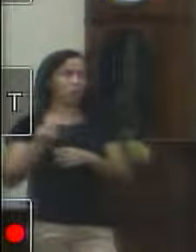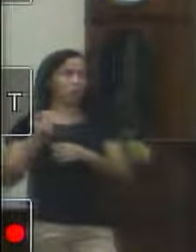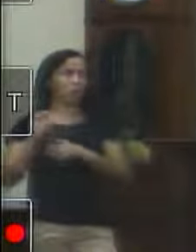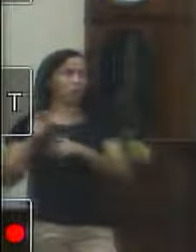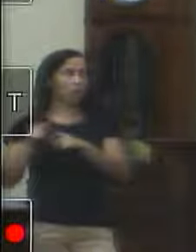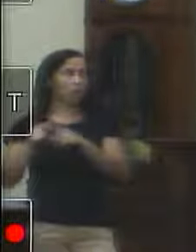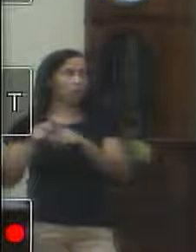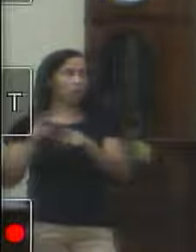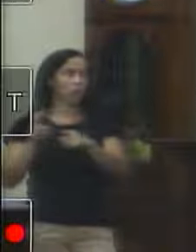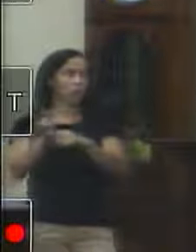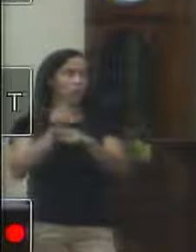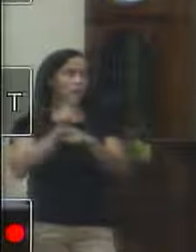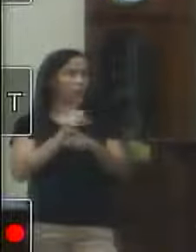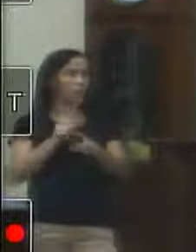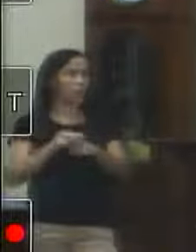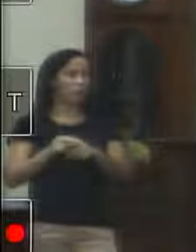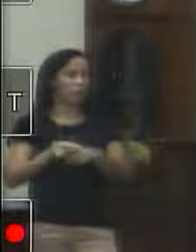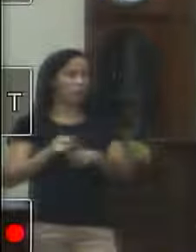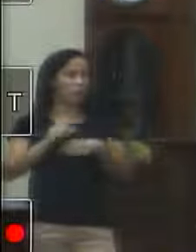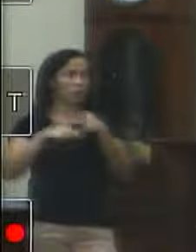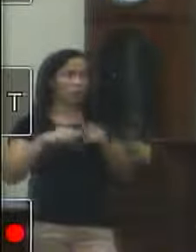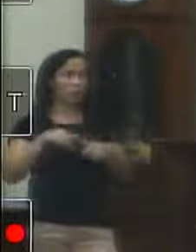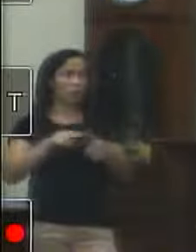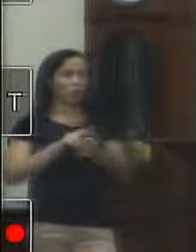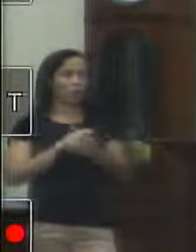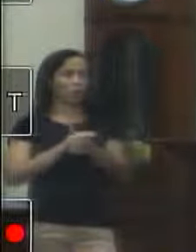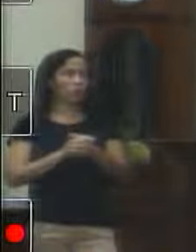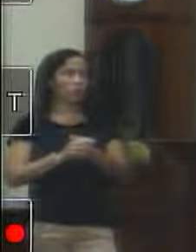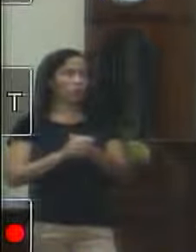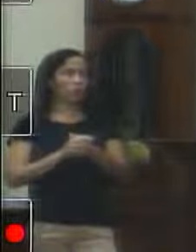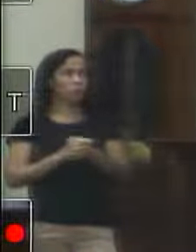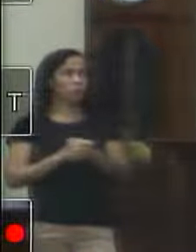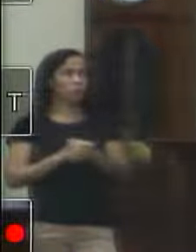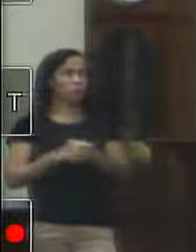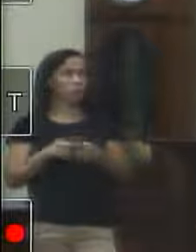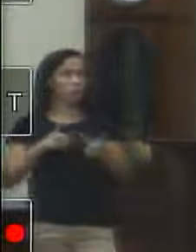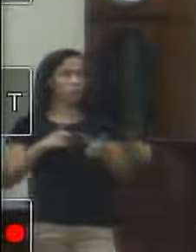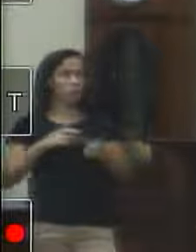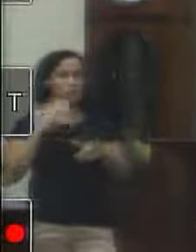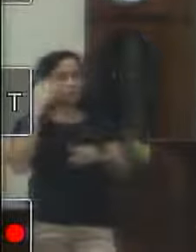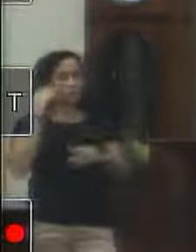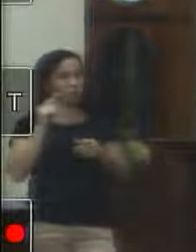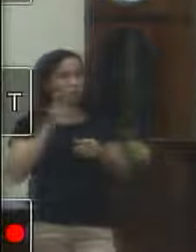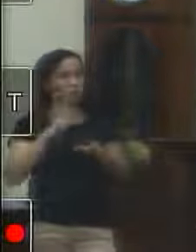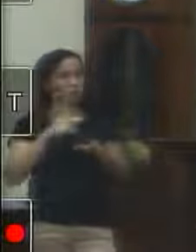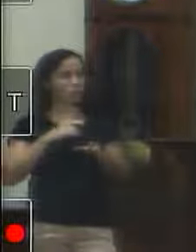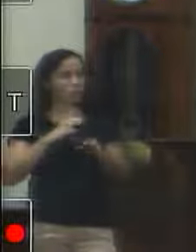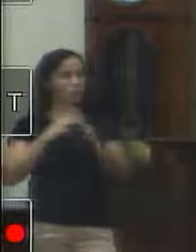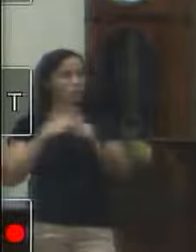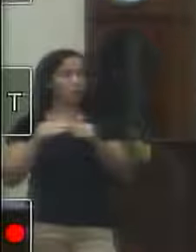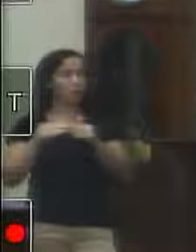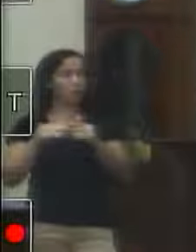parte dela de fiscalização. A parte de Valença, chegou-se à conclusão que, já que tinha o